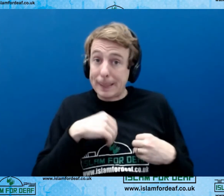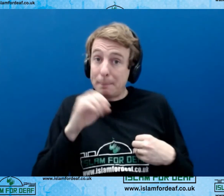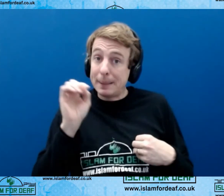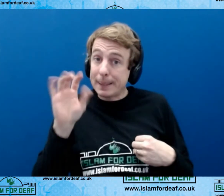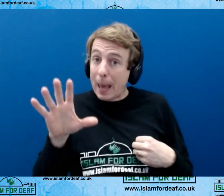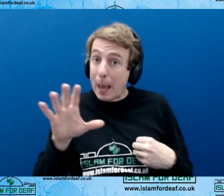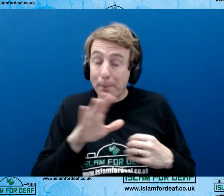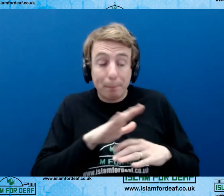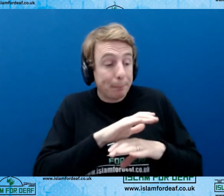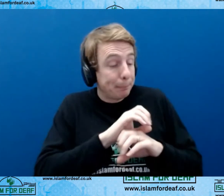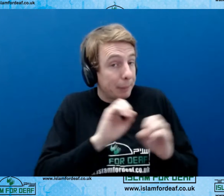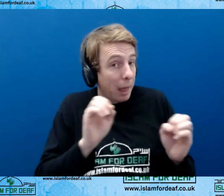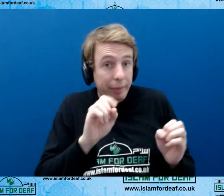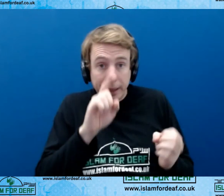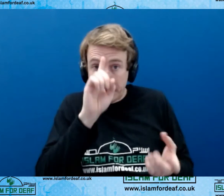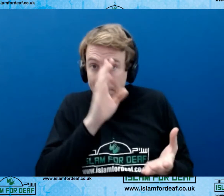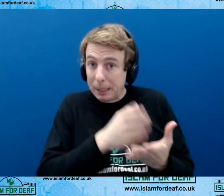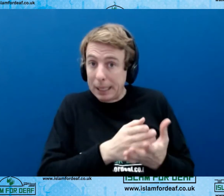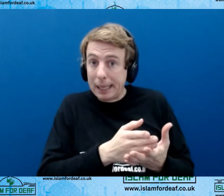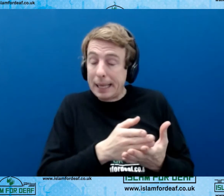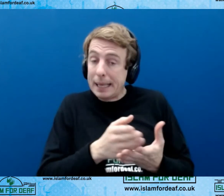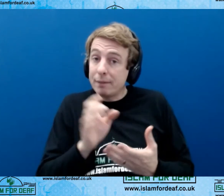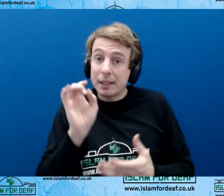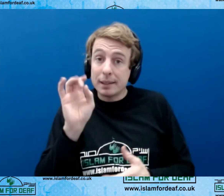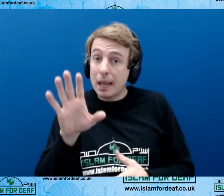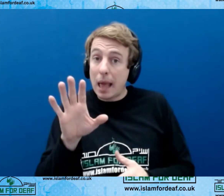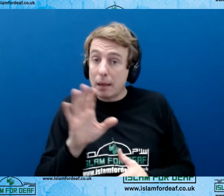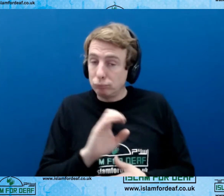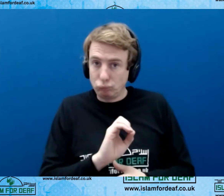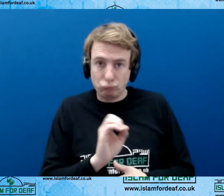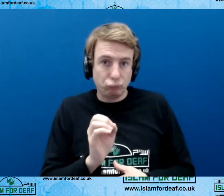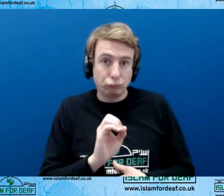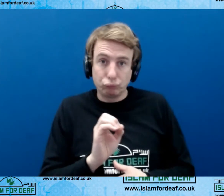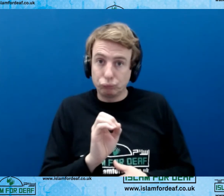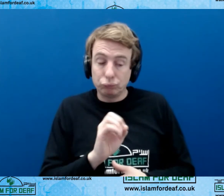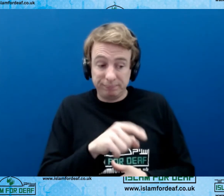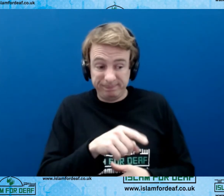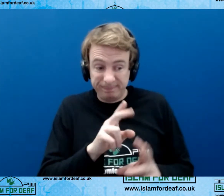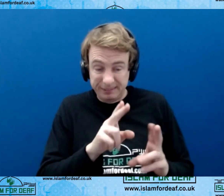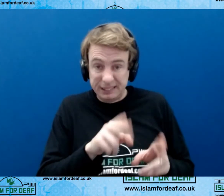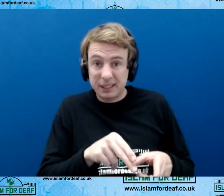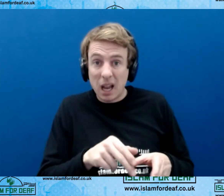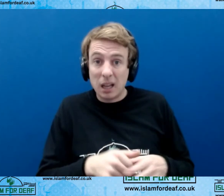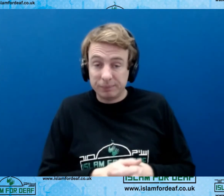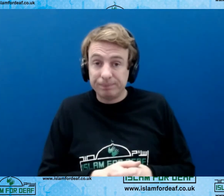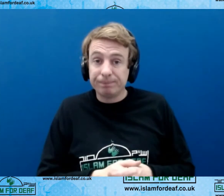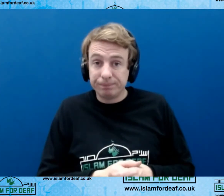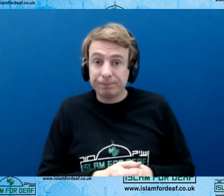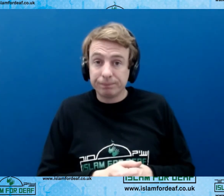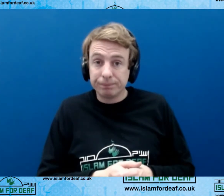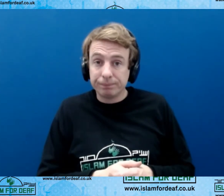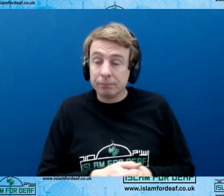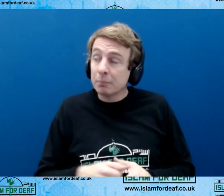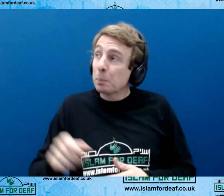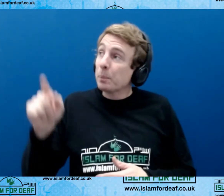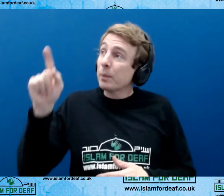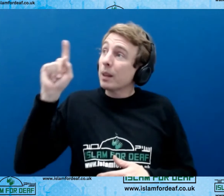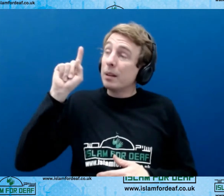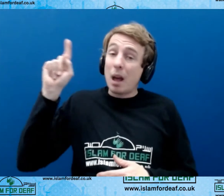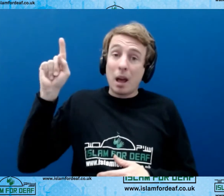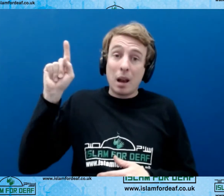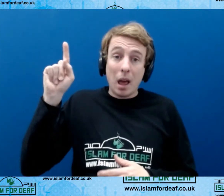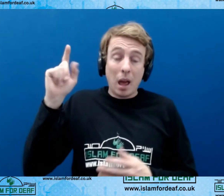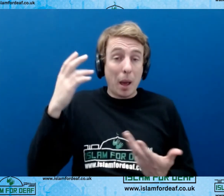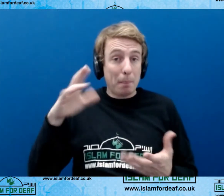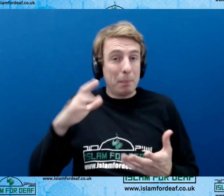الله سبحانه وتعالى امرأة أبي لهب قائلا. And Allah the Most High described the wife of Abu